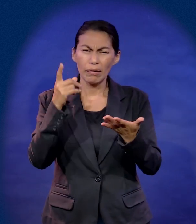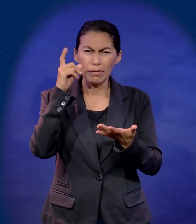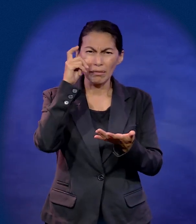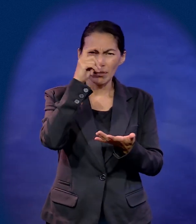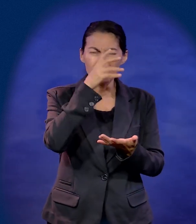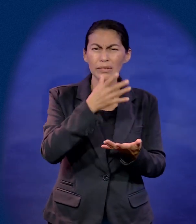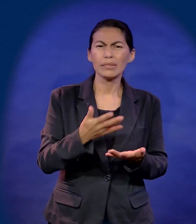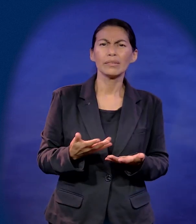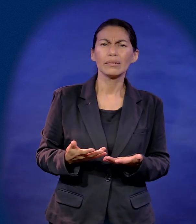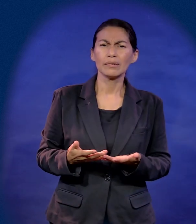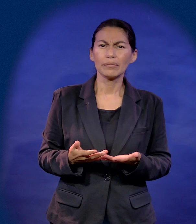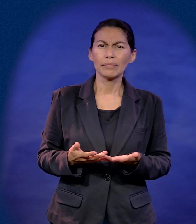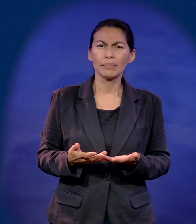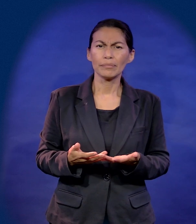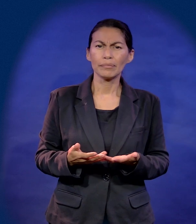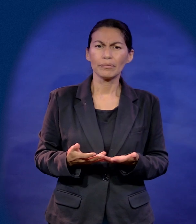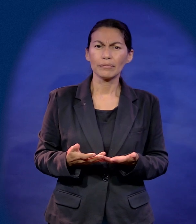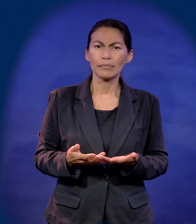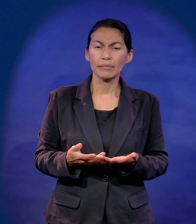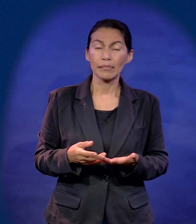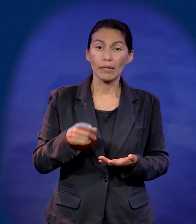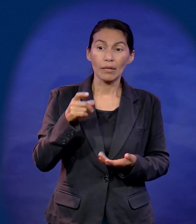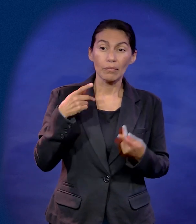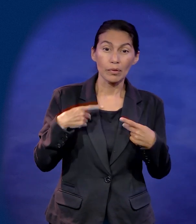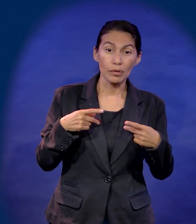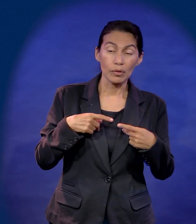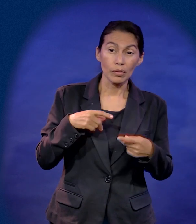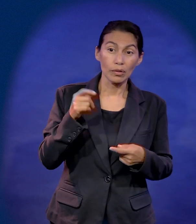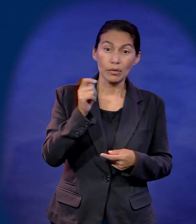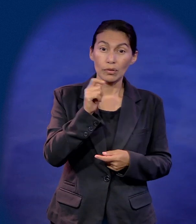se mueven en un contexto social pesadísimo,